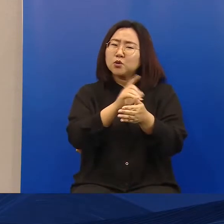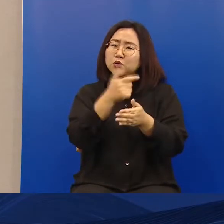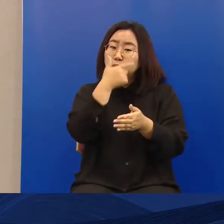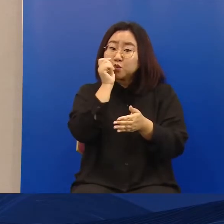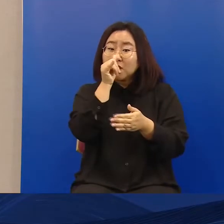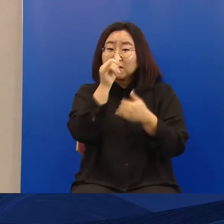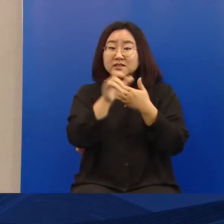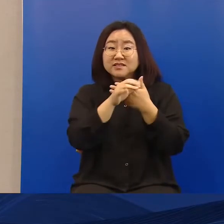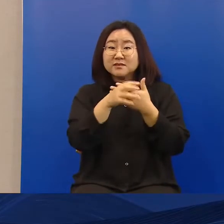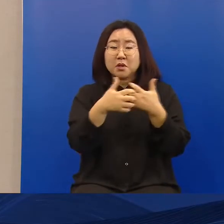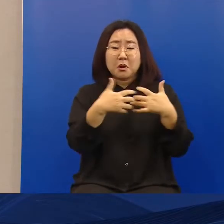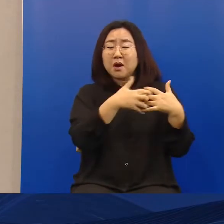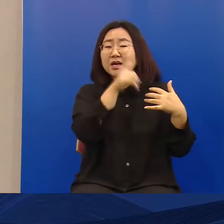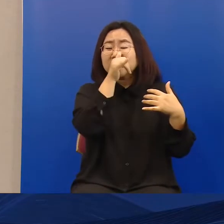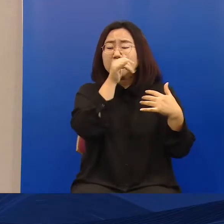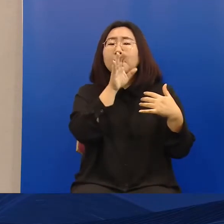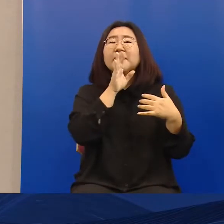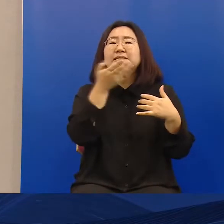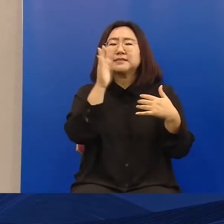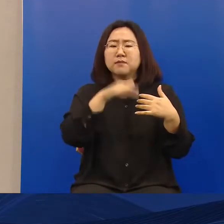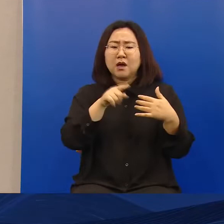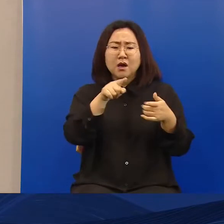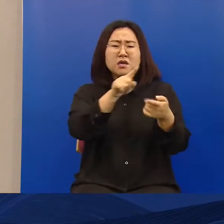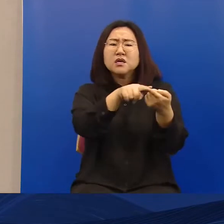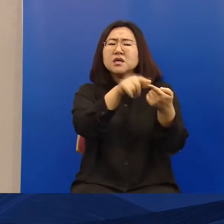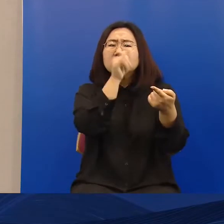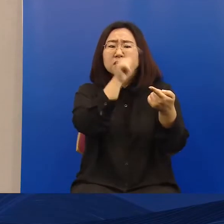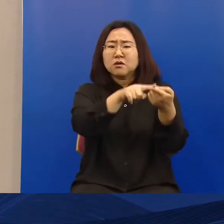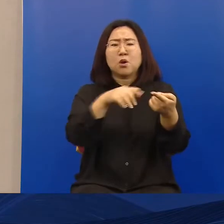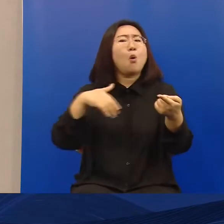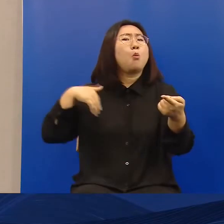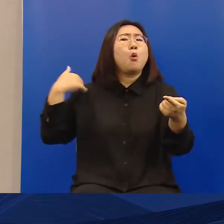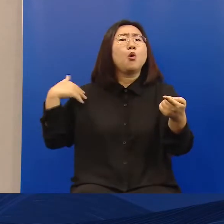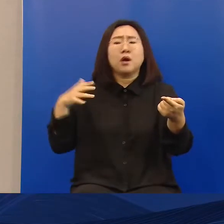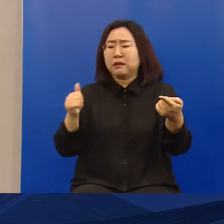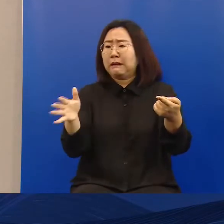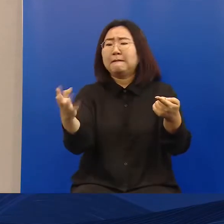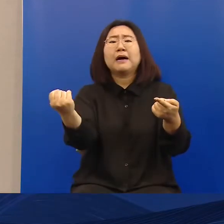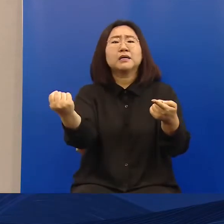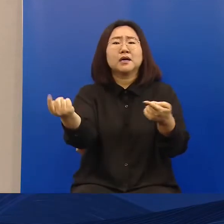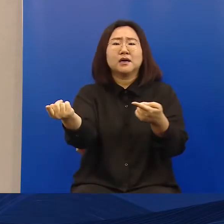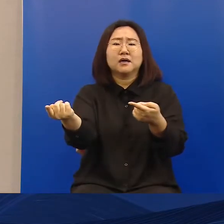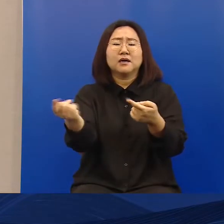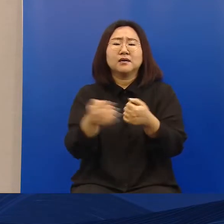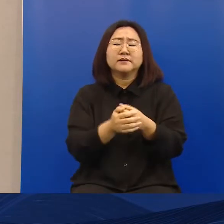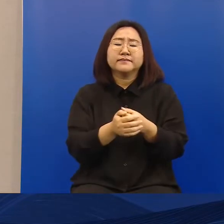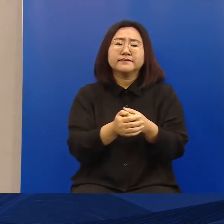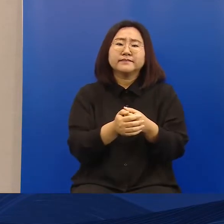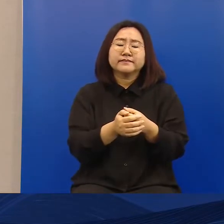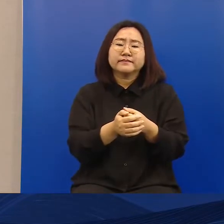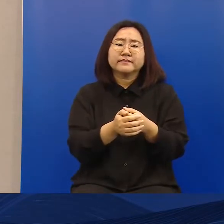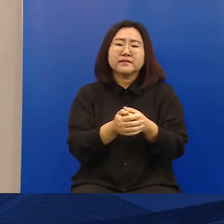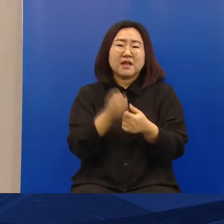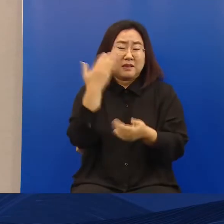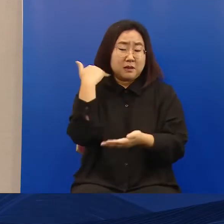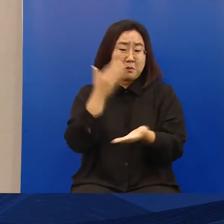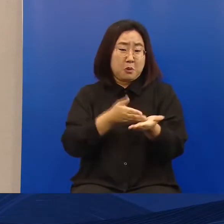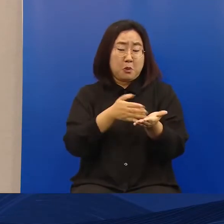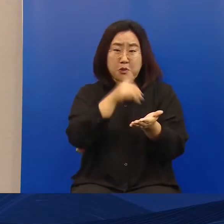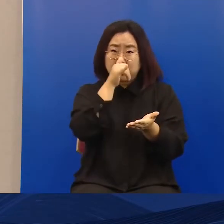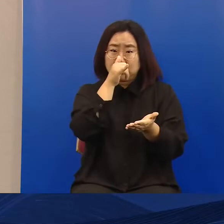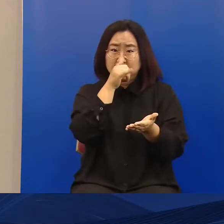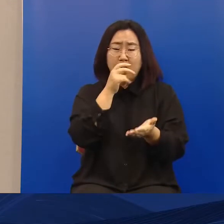있는 제도도 몰라서 혜택을 못 받는 이런 들이 너무 많다는 거죠. 우리가 많이 지난번에 언론에